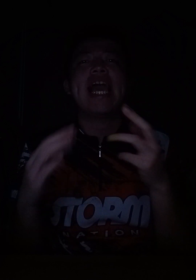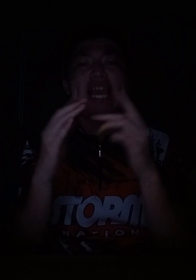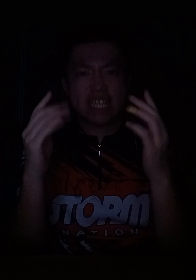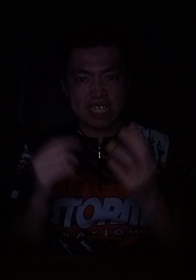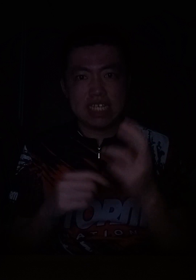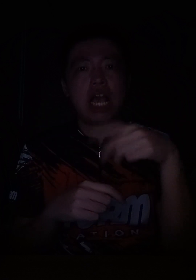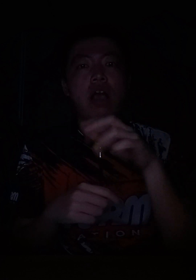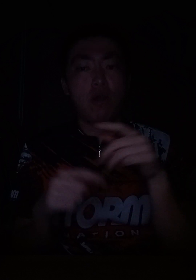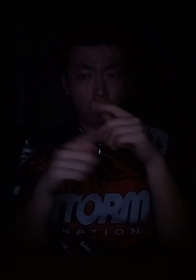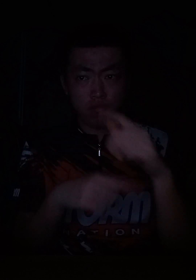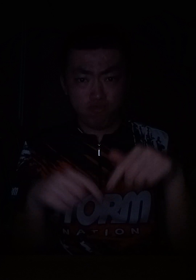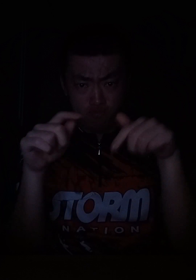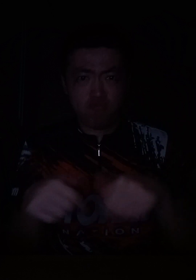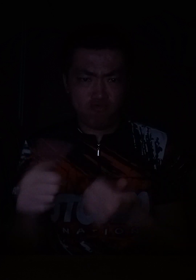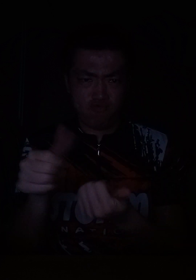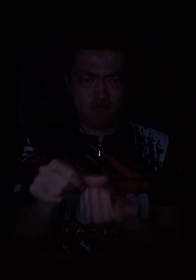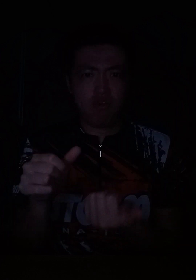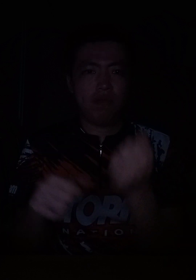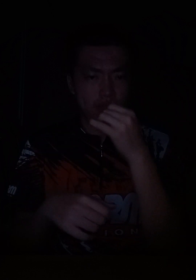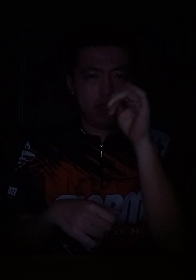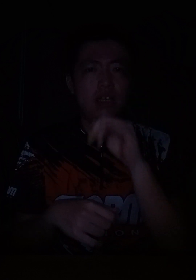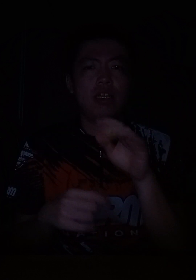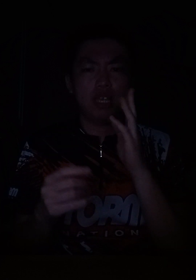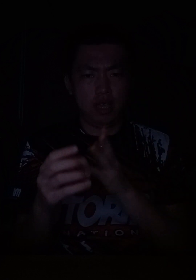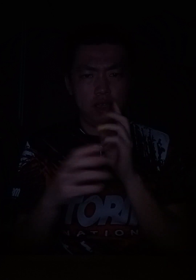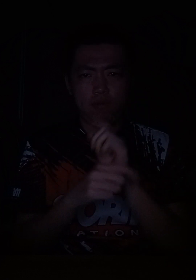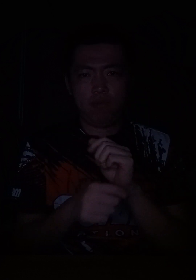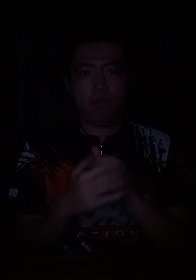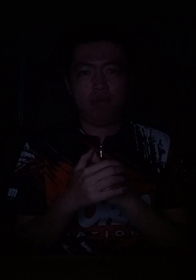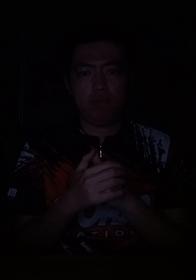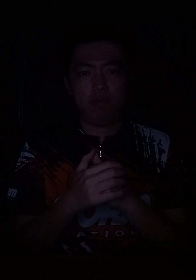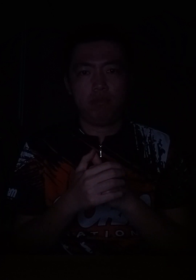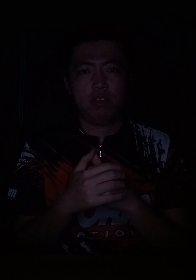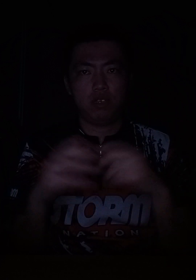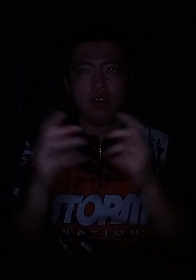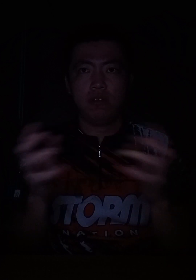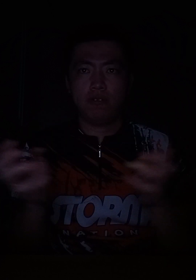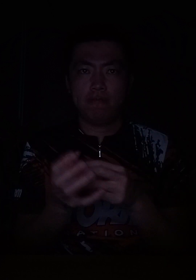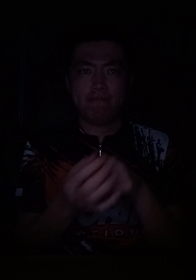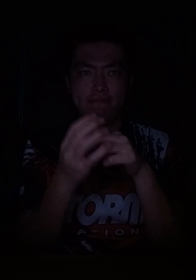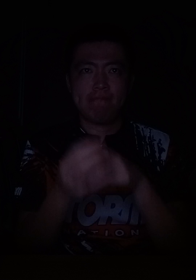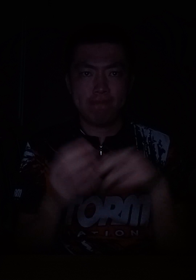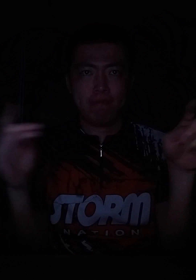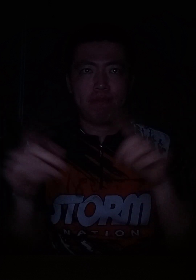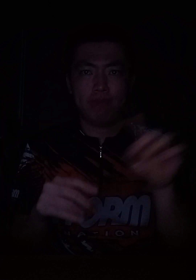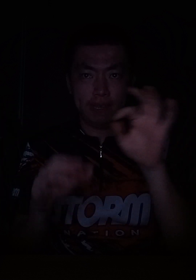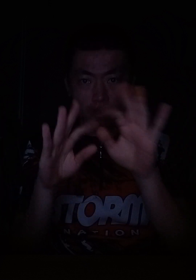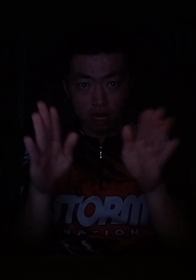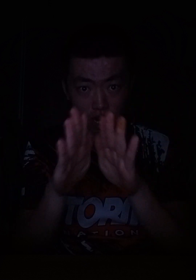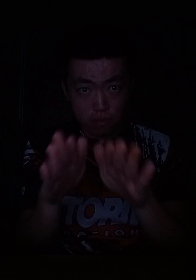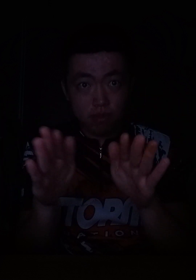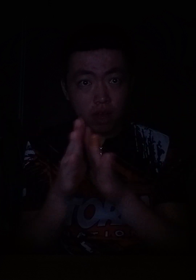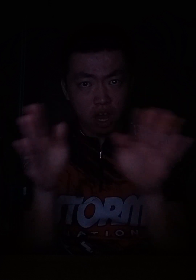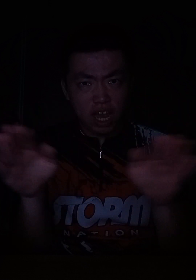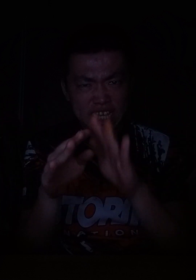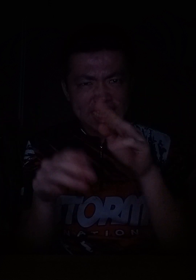A씨가 추락해 숨지는 사고가 발생했기 때문입니다. 이곳은 사고가 발생한 승강기 바로 앞입니다. 이렇게 안전제일이라고